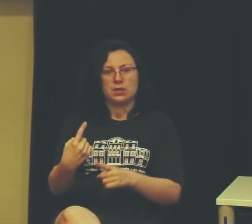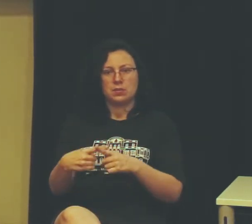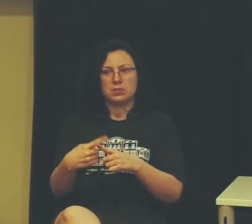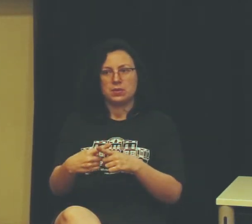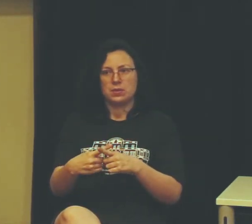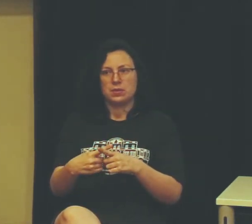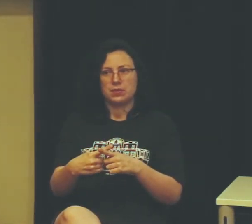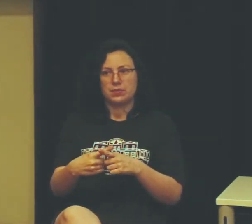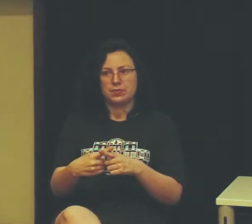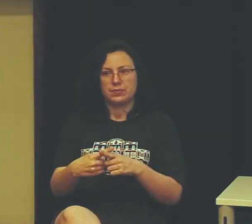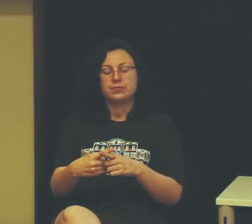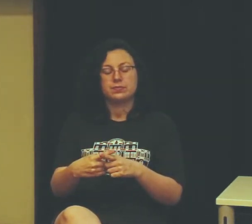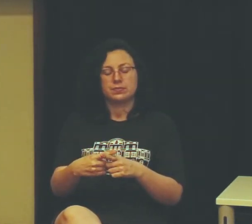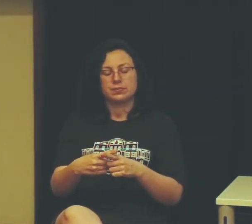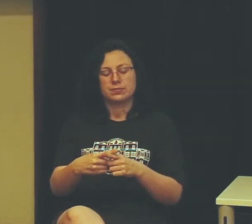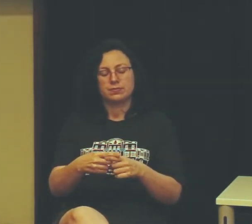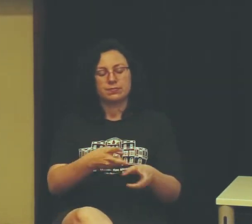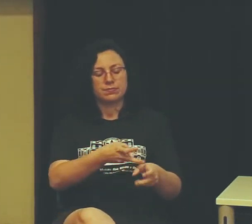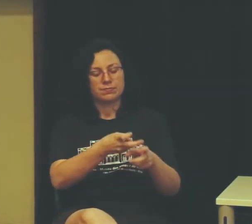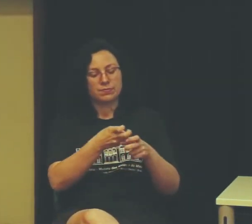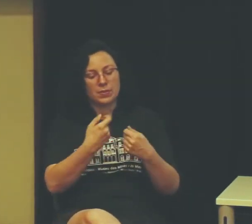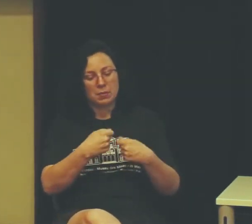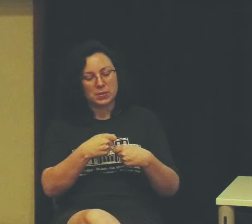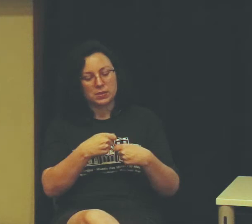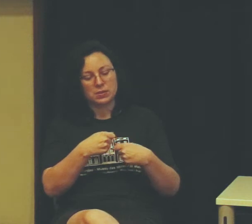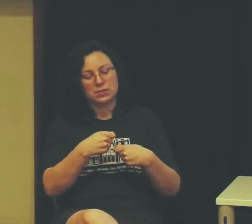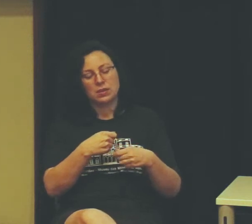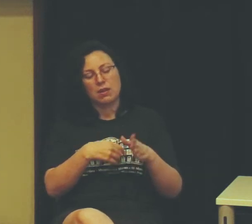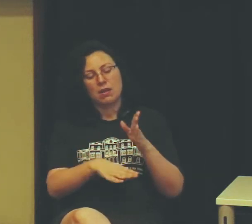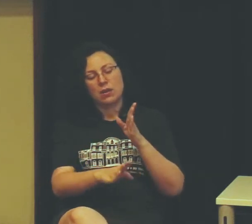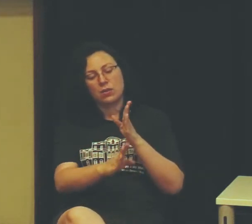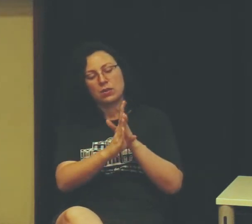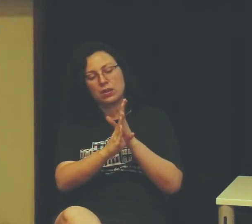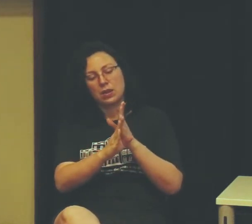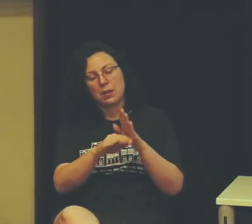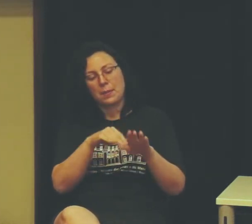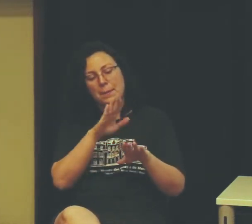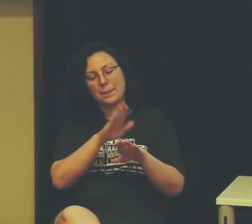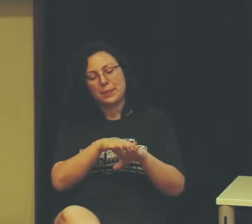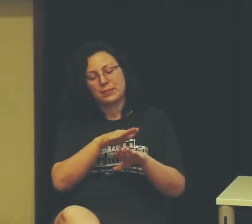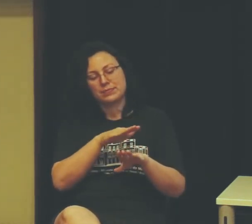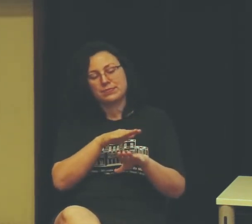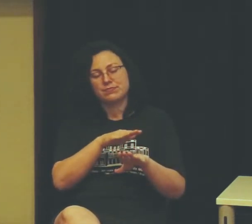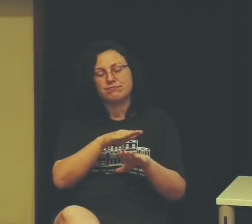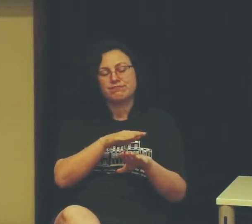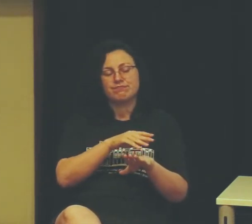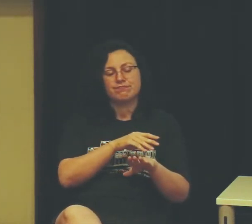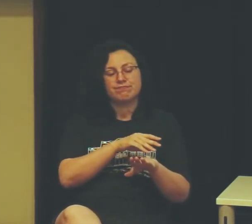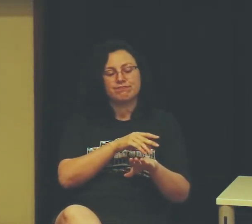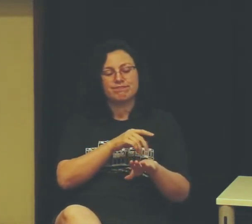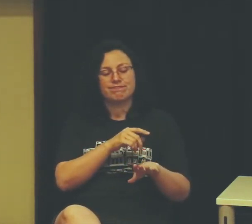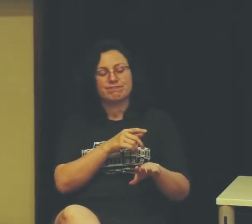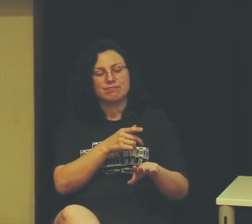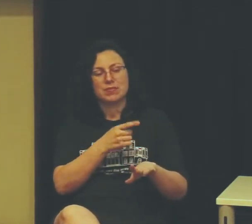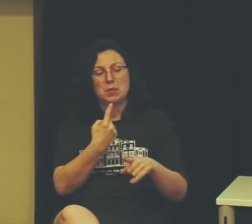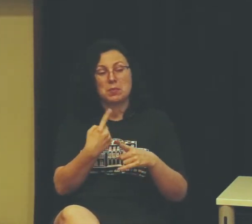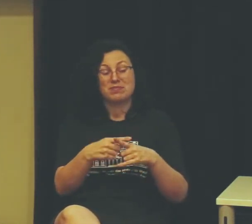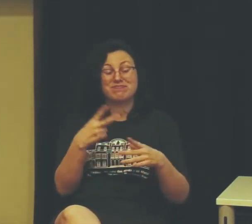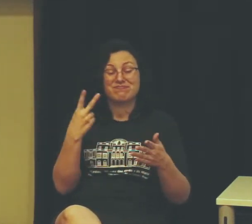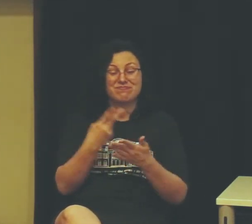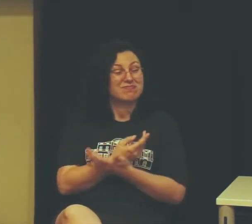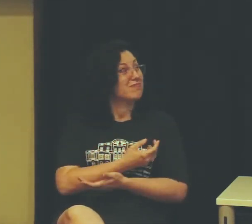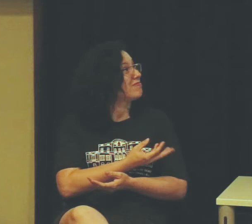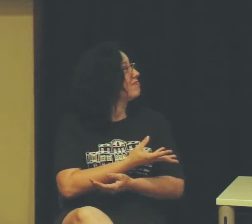termos de mineração, se busque mais fontes de paládio, porque isso aqui está acontecendo muito